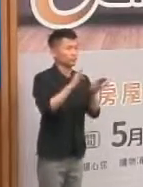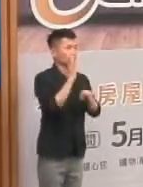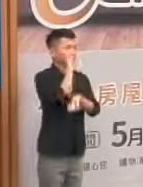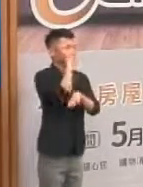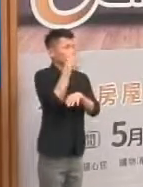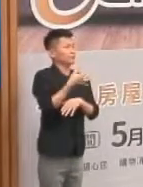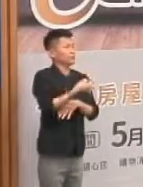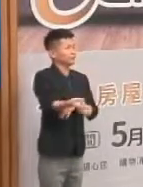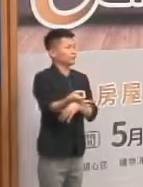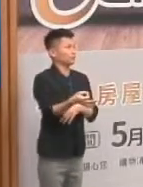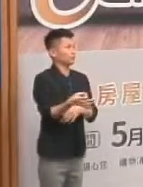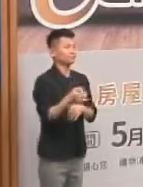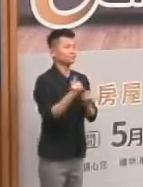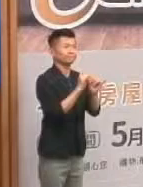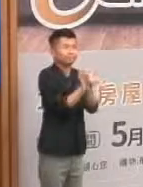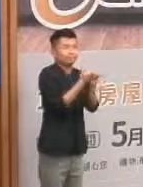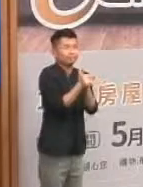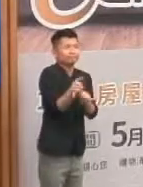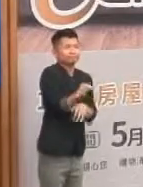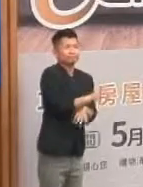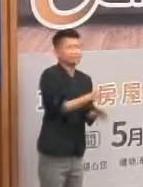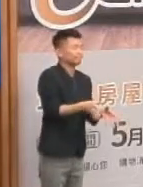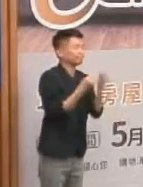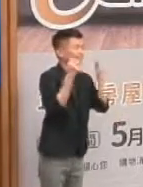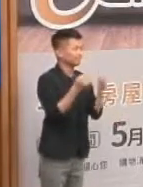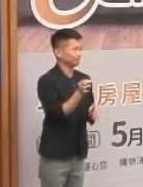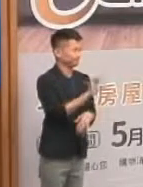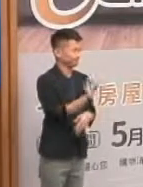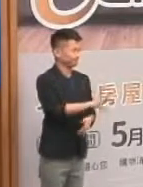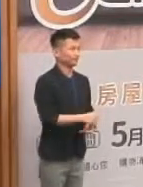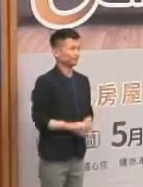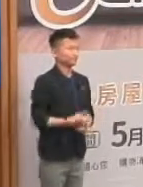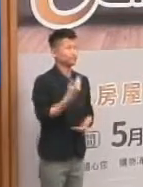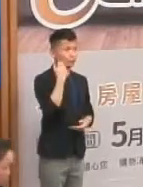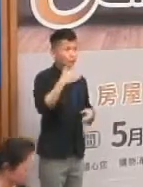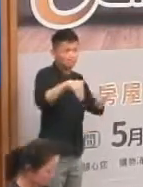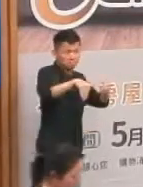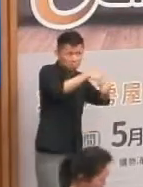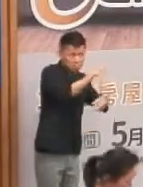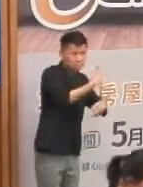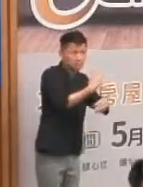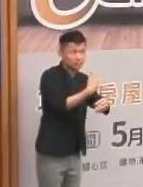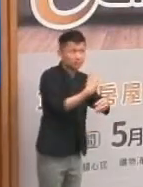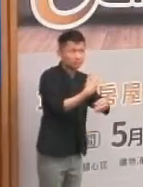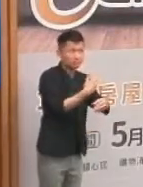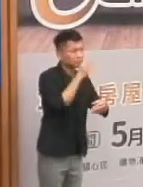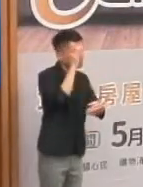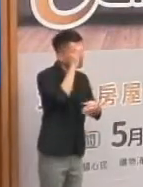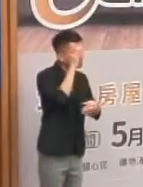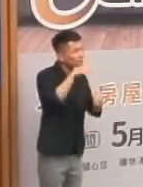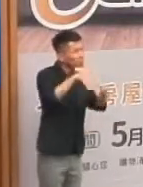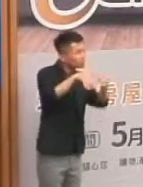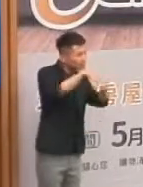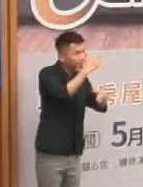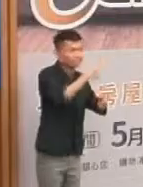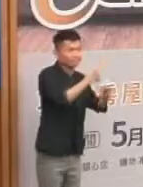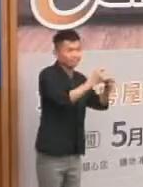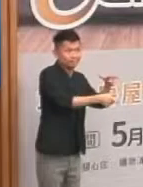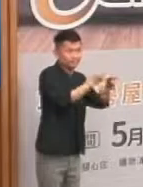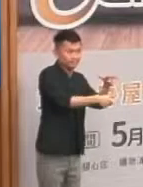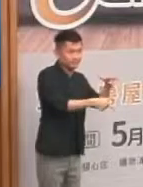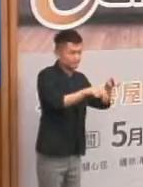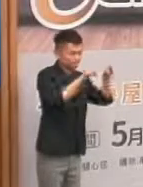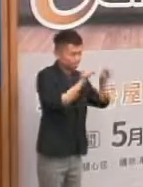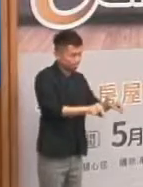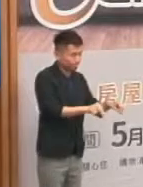关去负担，所以民众其实是没有负担那个手续费的啊。不过如果你用信用卡，就要看你的信用卡公司里面约定